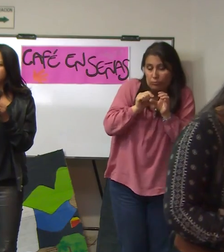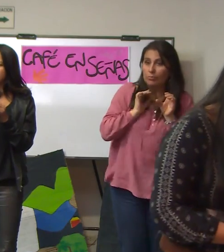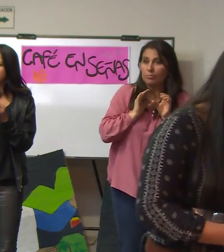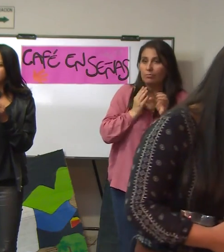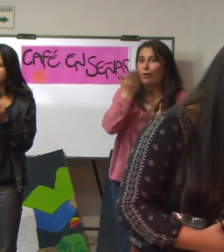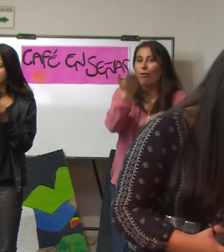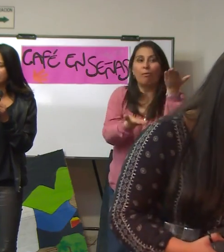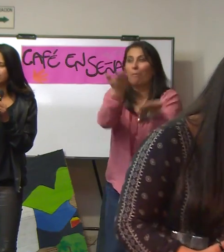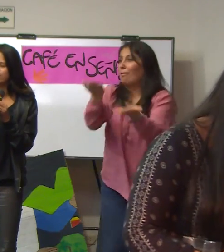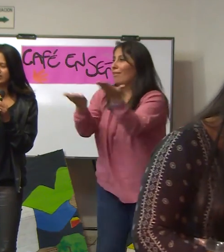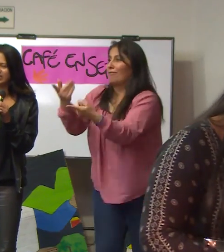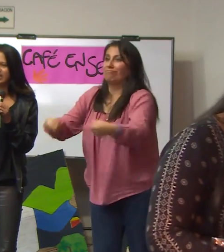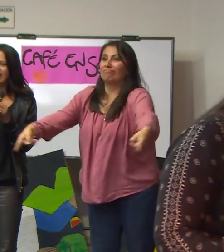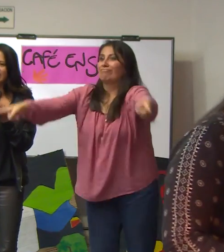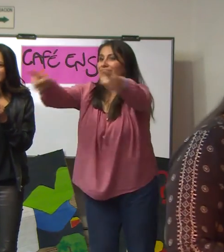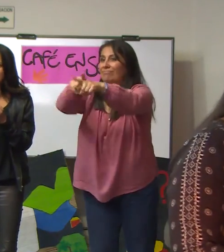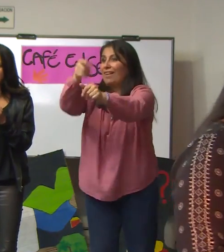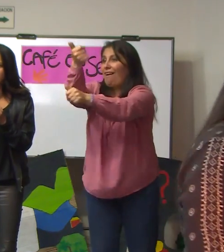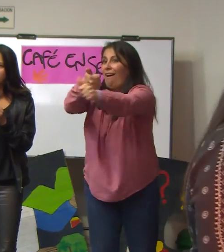quien, depende de cada quien.